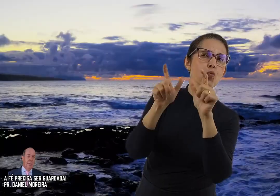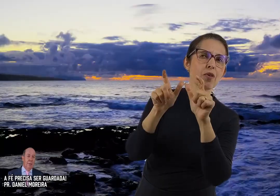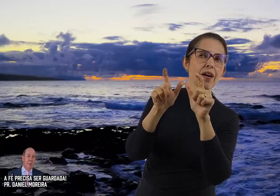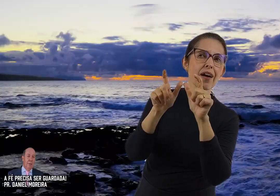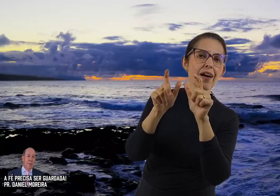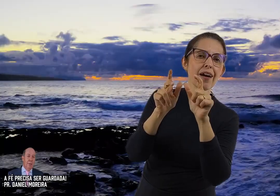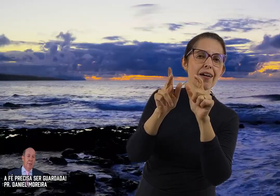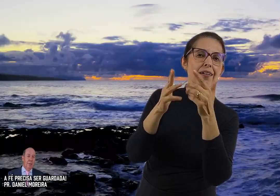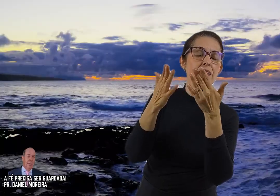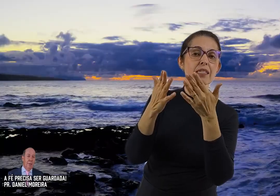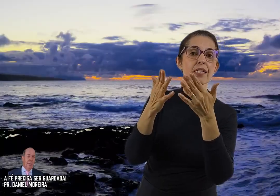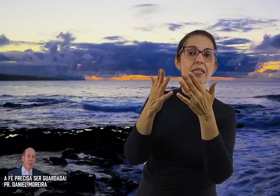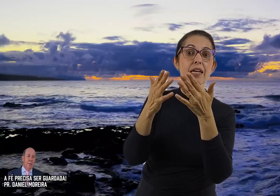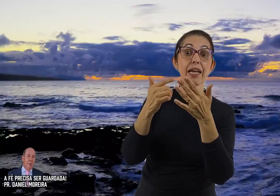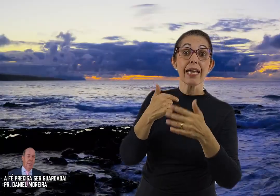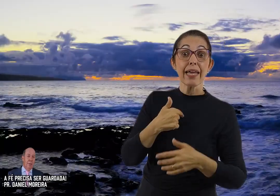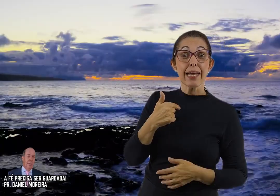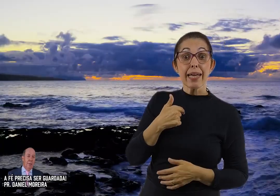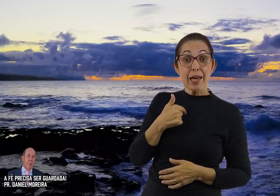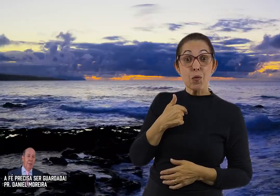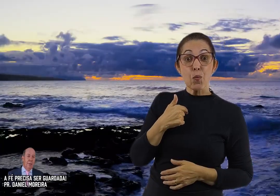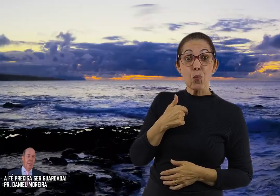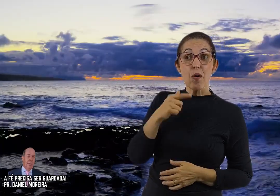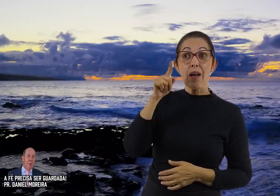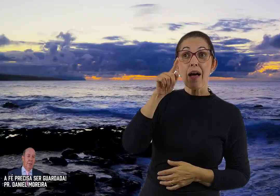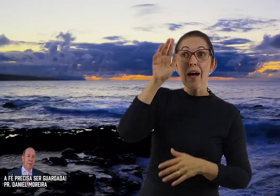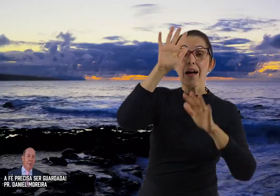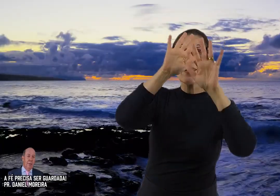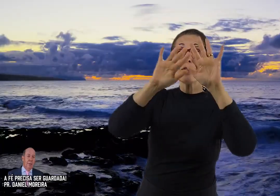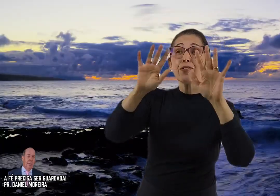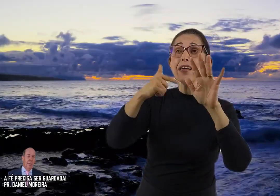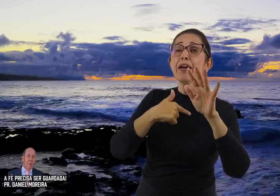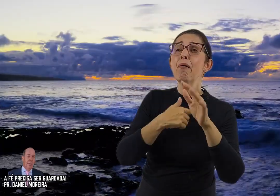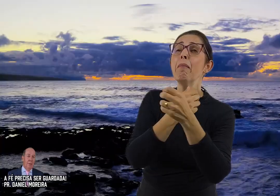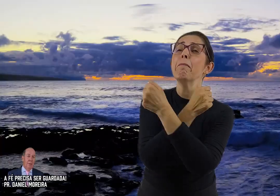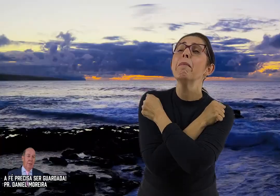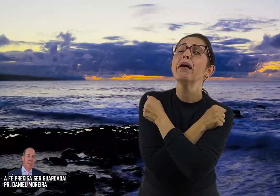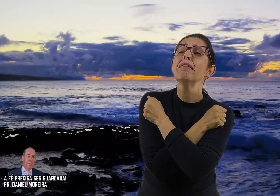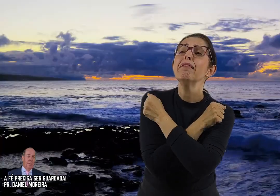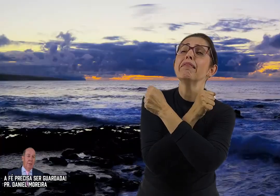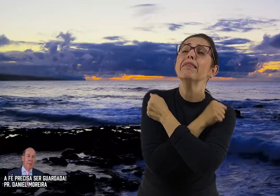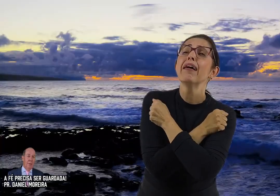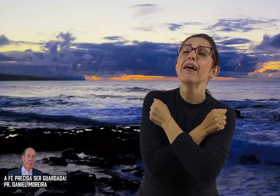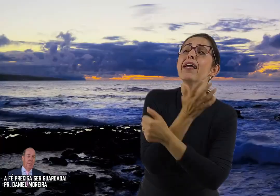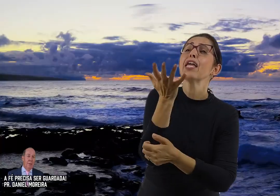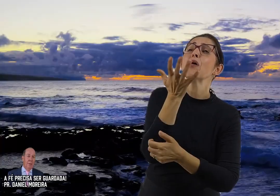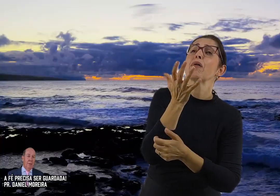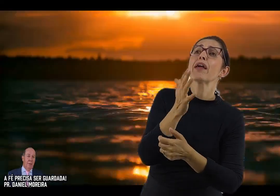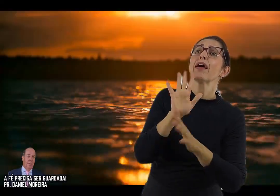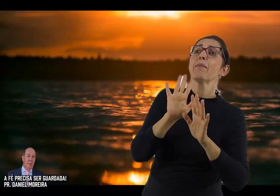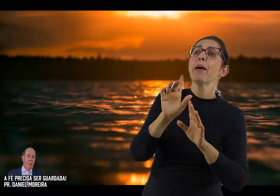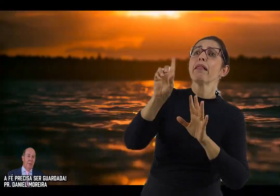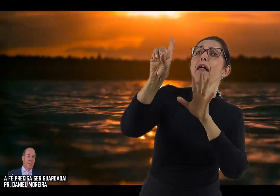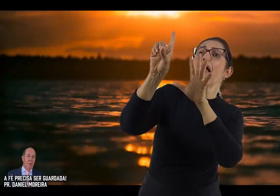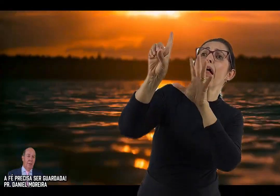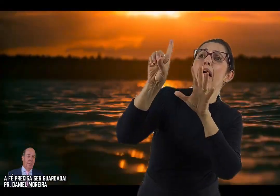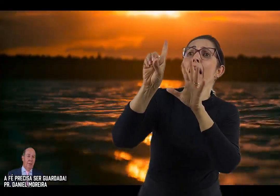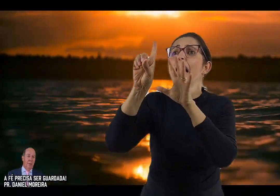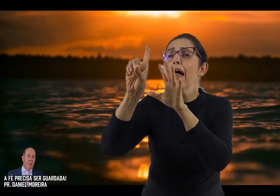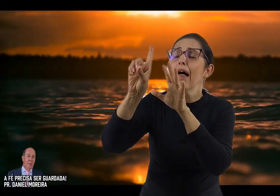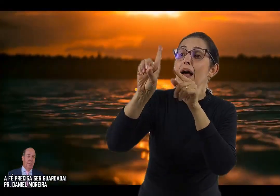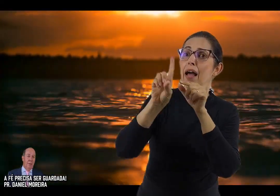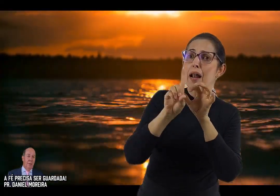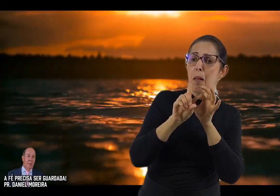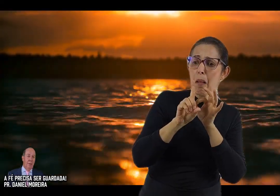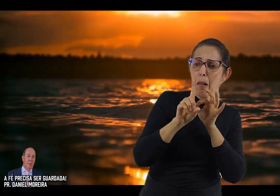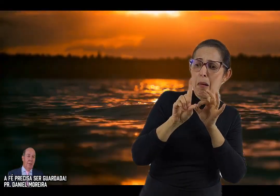E eu fiz de tudo no sonho para dar um abraço nela. Mas quanto mais eu ia em direção a ela, ela ia